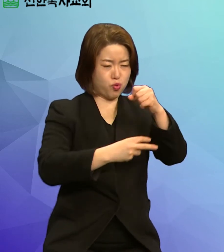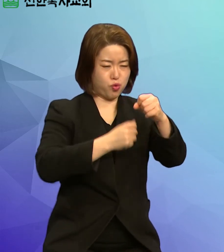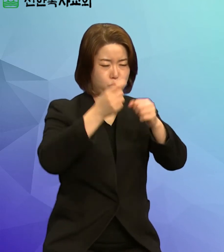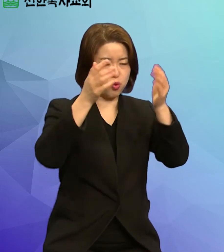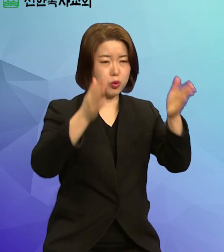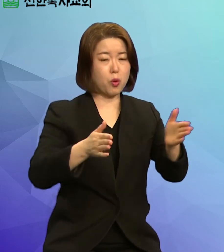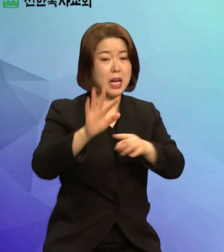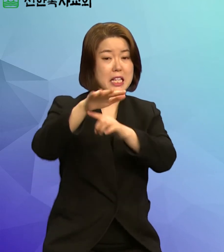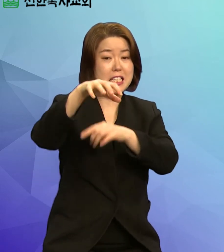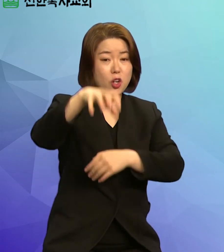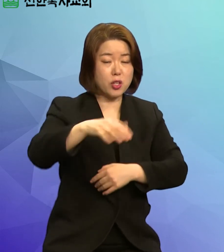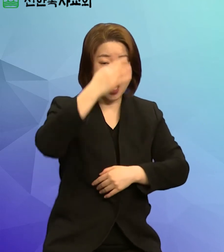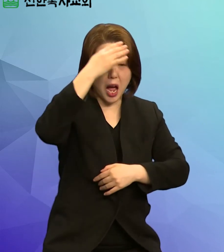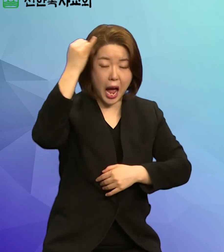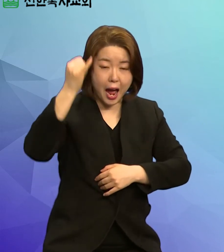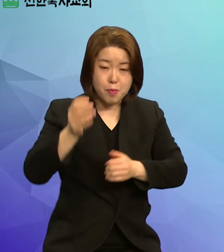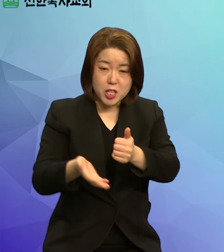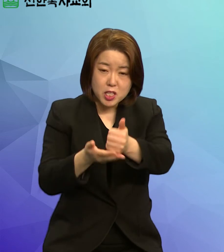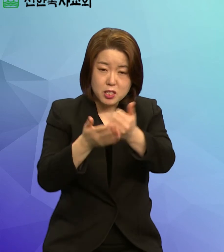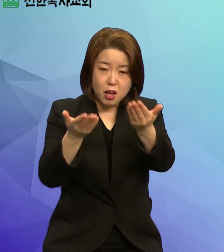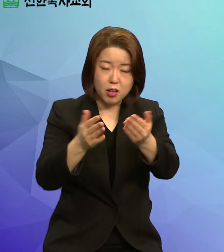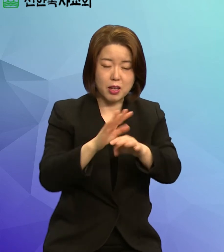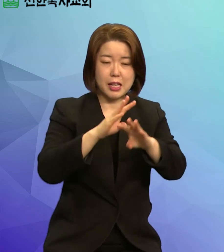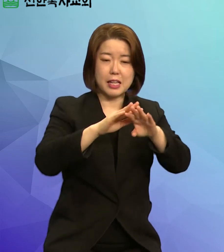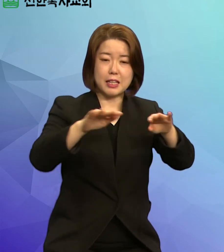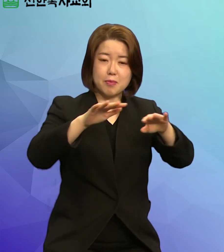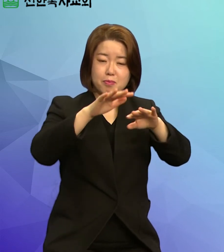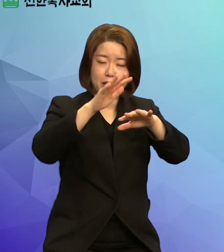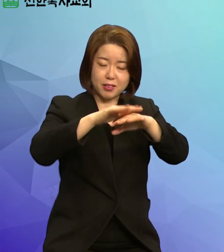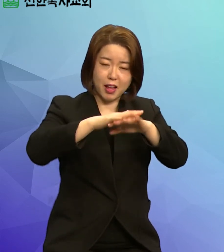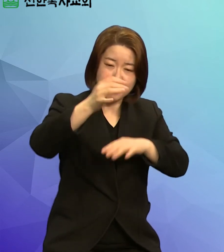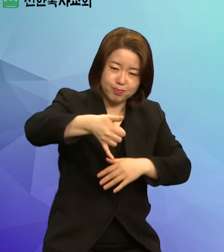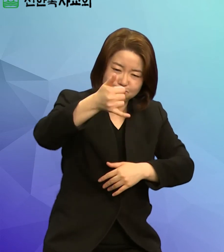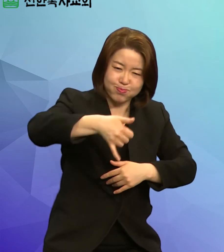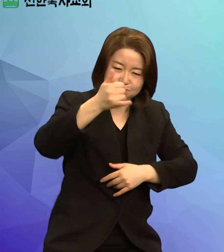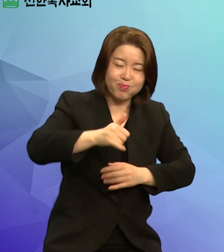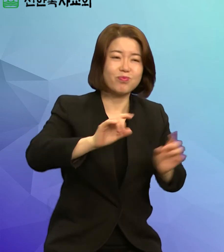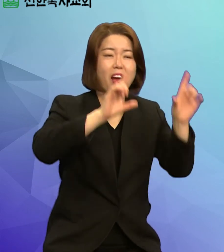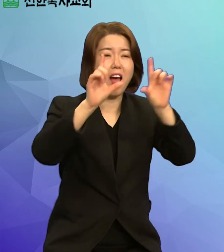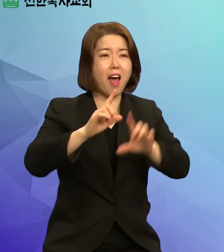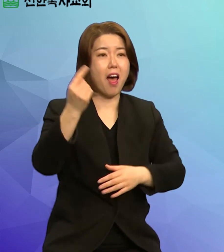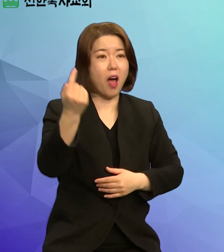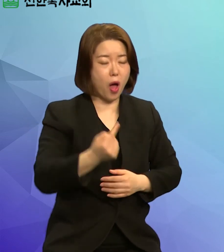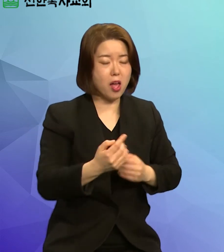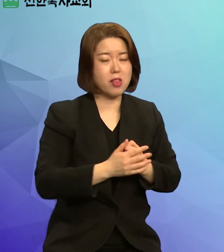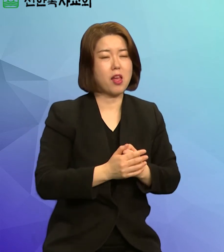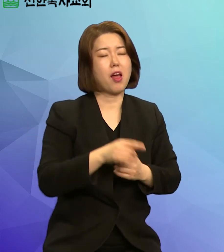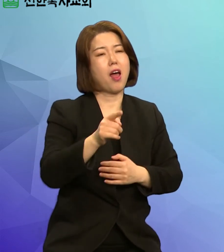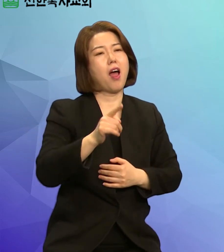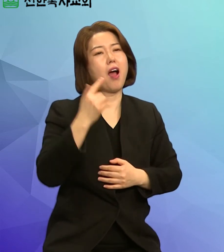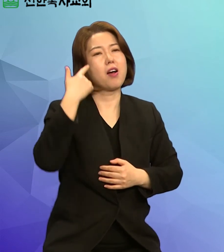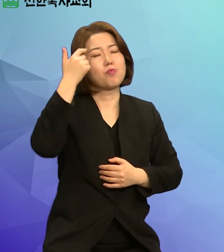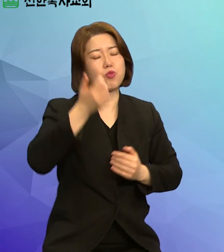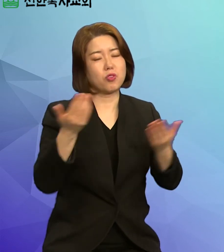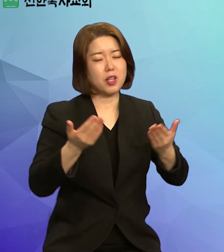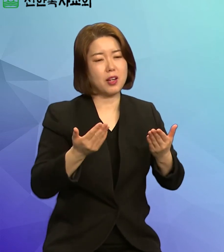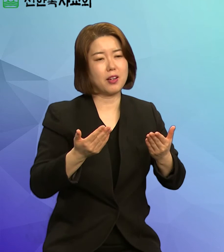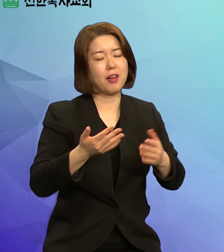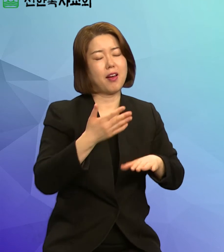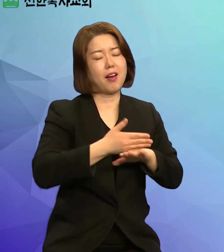시골에서 할머니들 섬기면서 땅 파면서 살아온 세월, 그 사역이 이렇게 뿌듯하고 감사하고